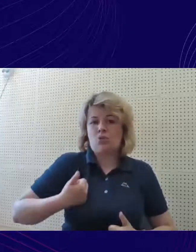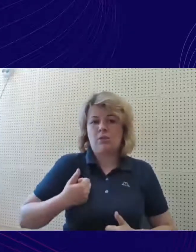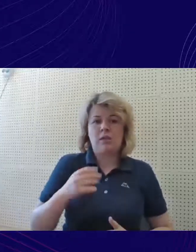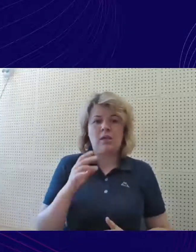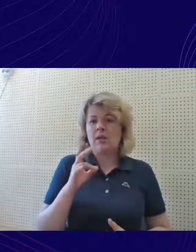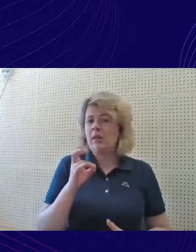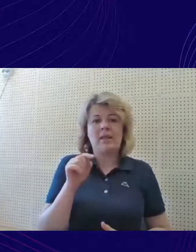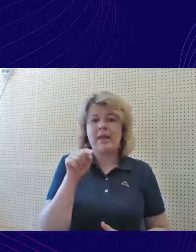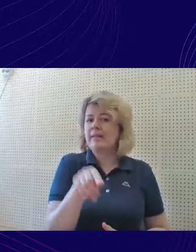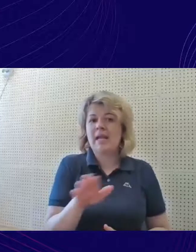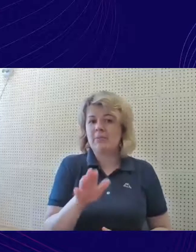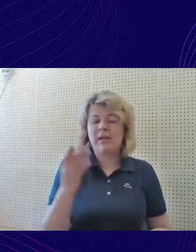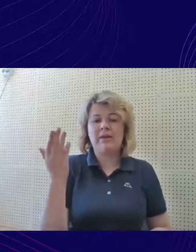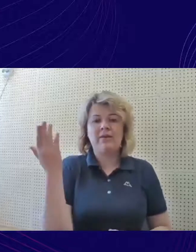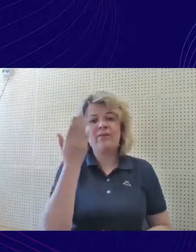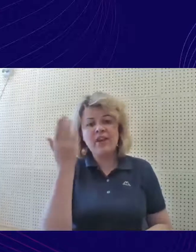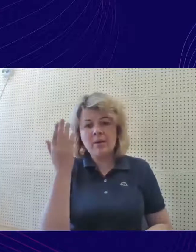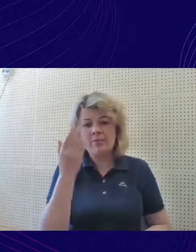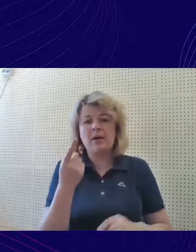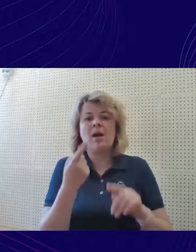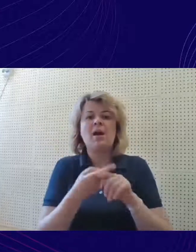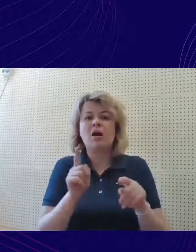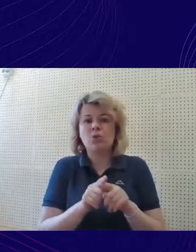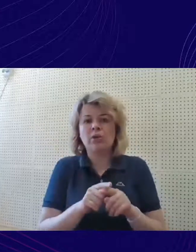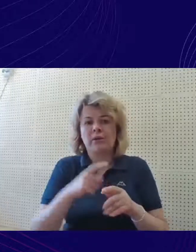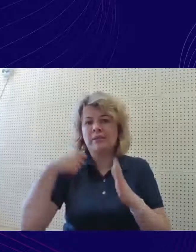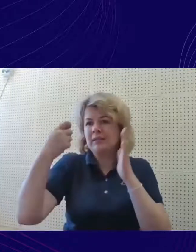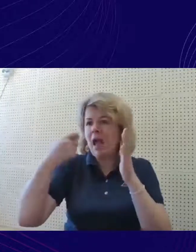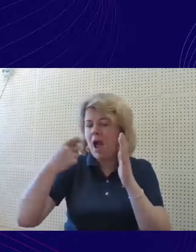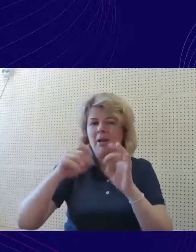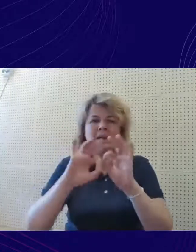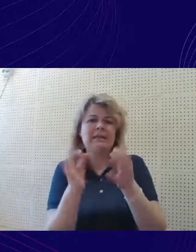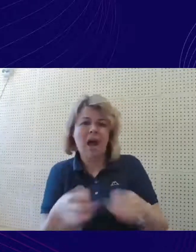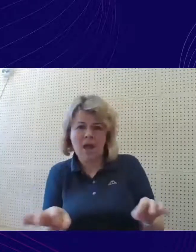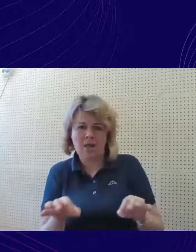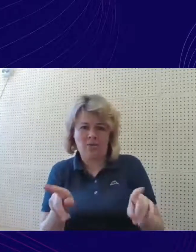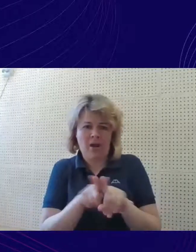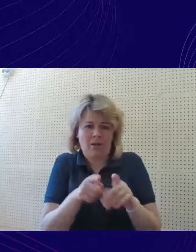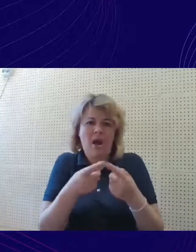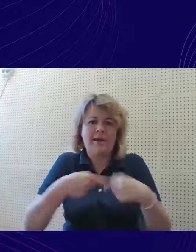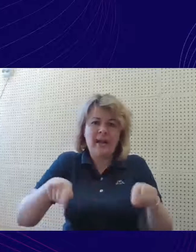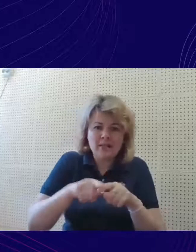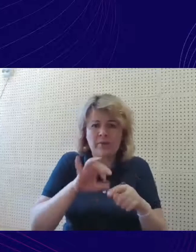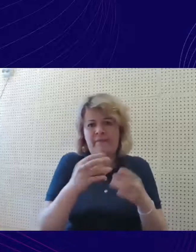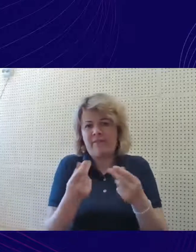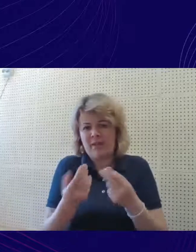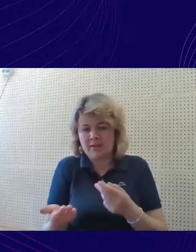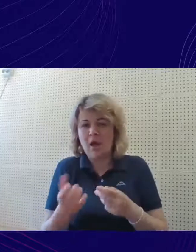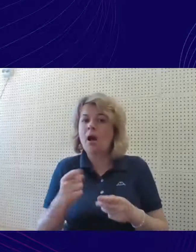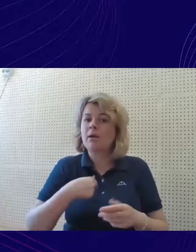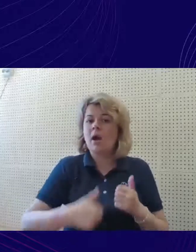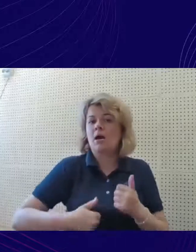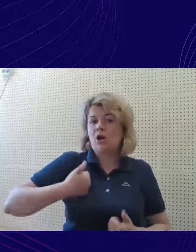которые прошли без сучка и задоринки в организационно-финансовом плане, а я горжусь теми